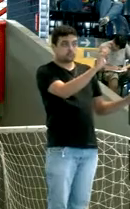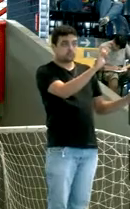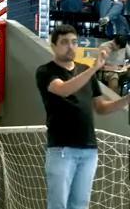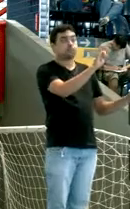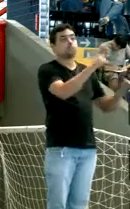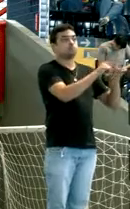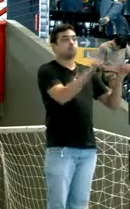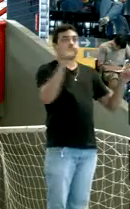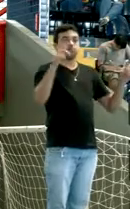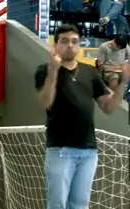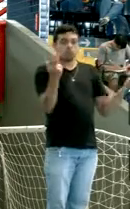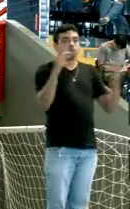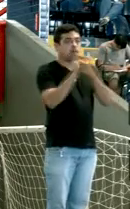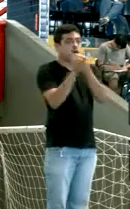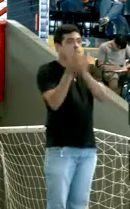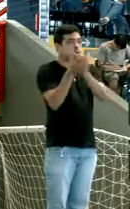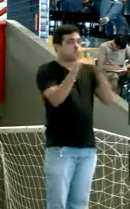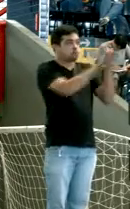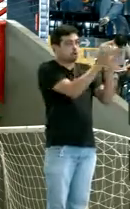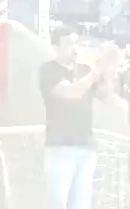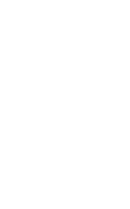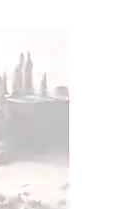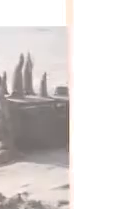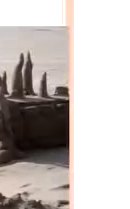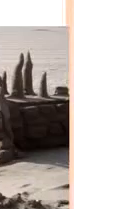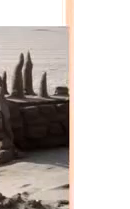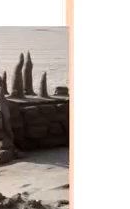arte. E que arte, né?